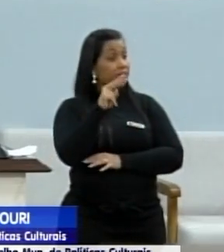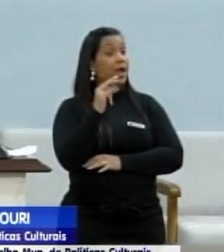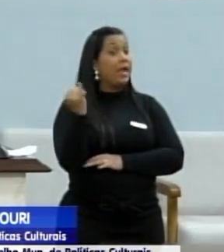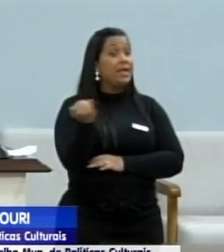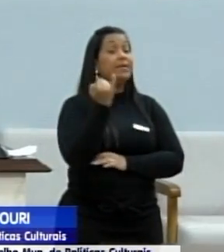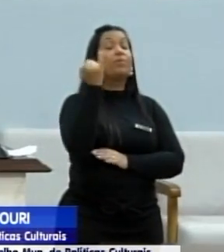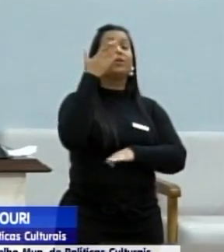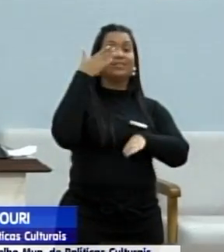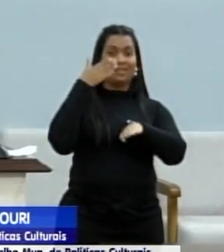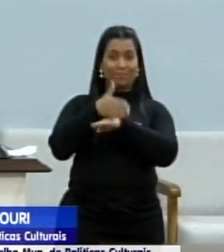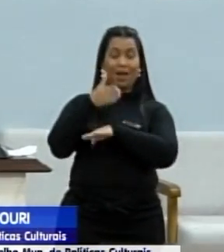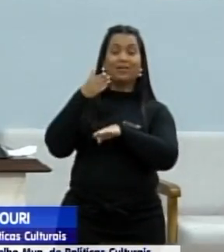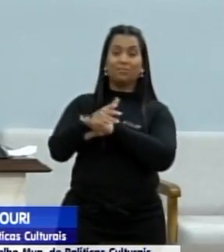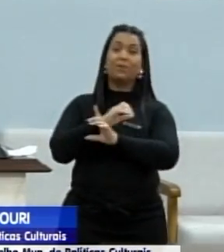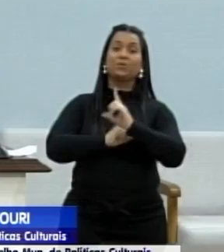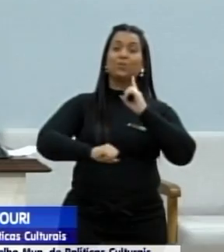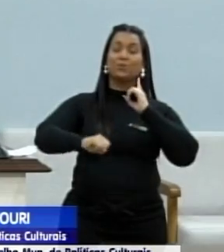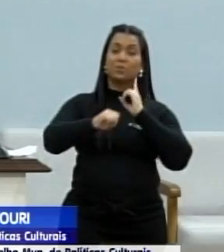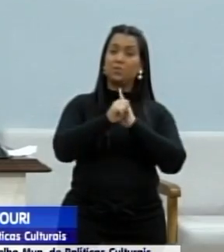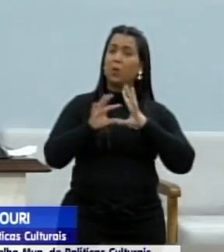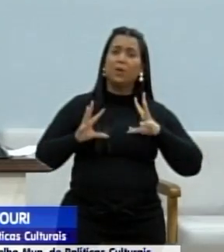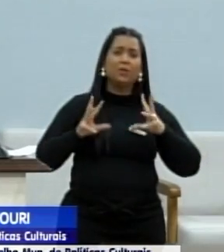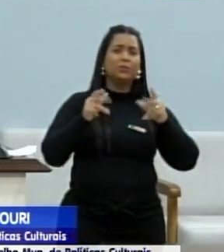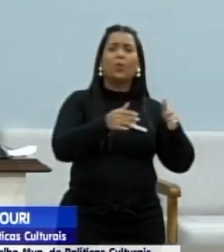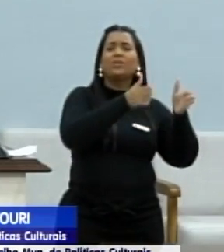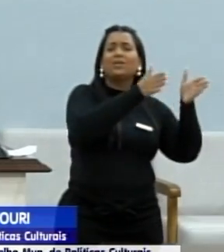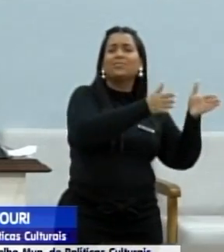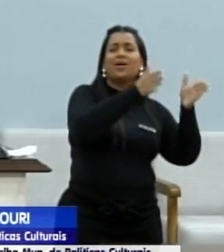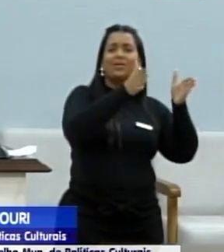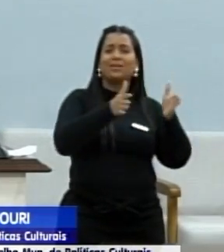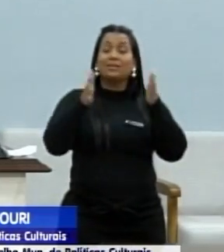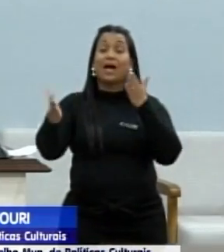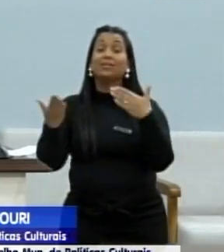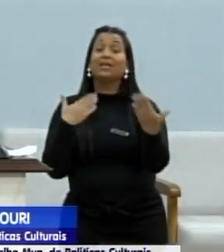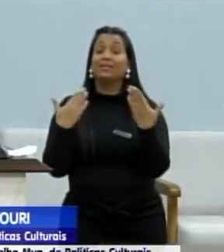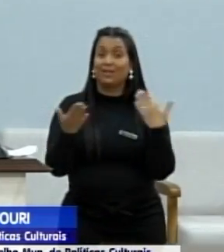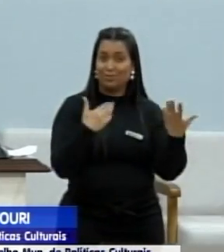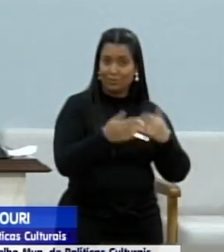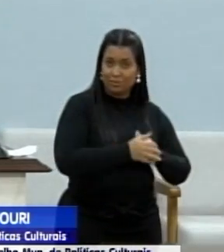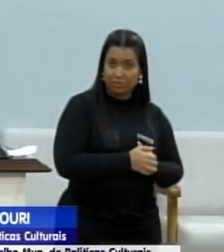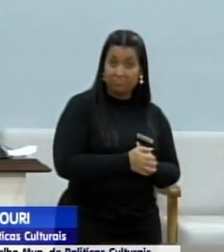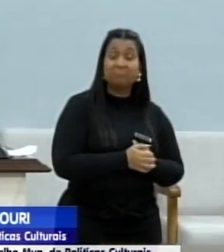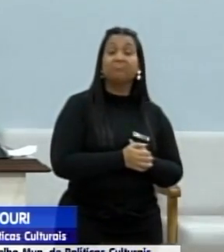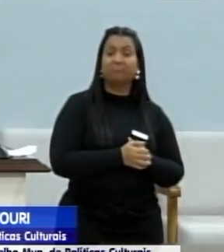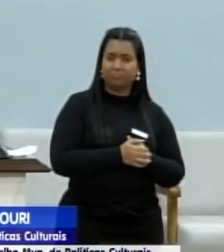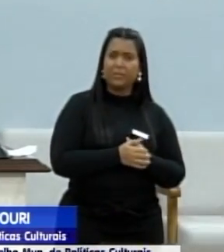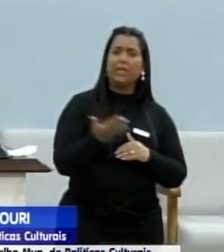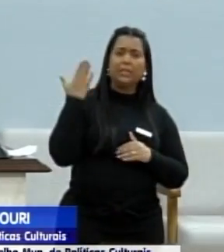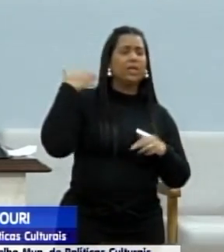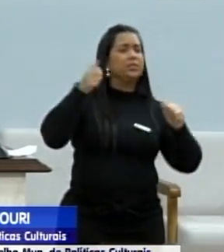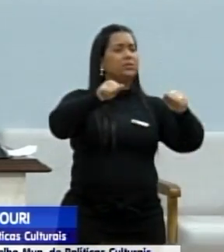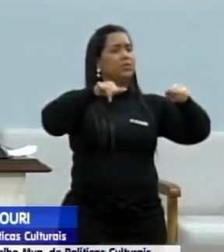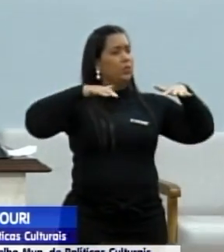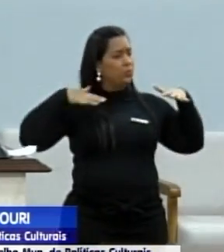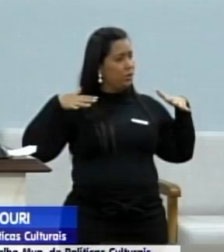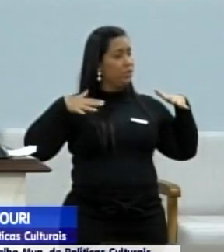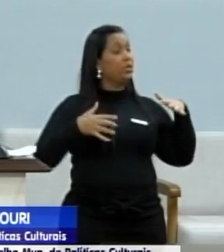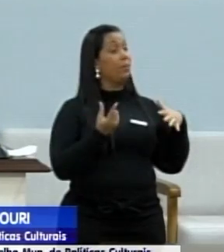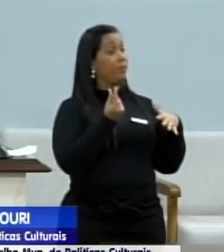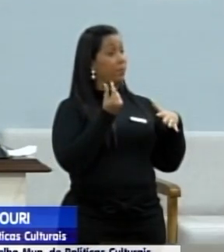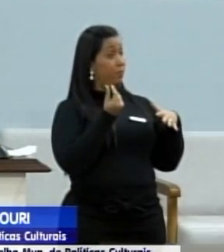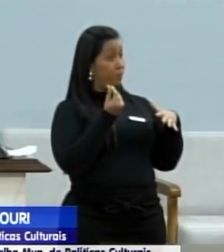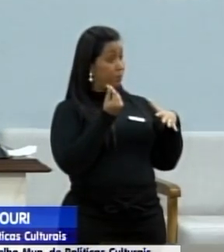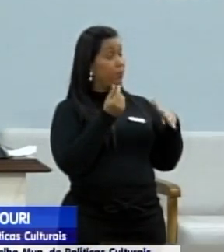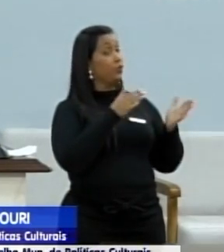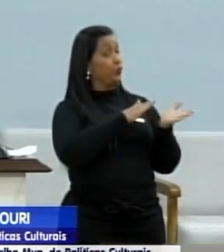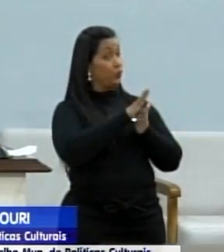importância da participação social em todas as etapas da discussão pública. Desde as audiências para o orçamento, que